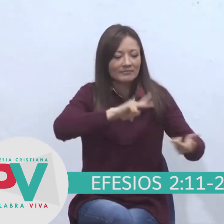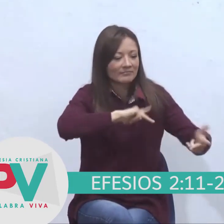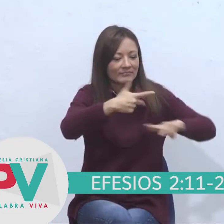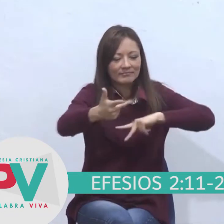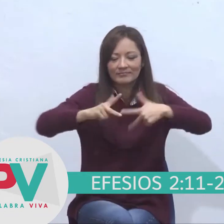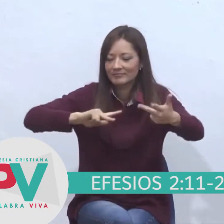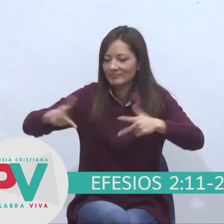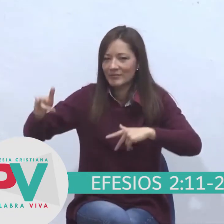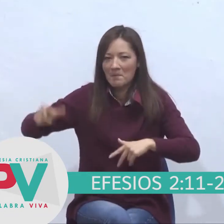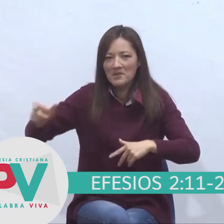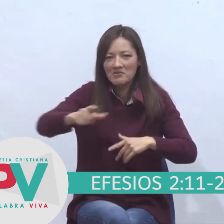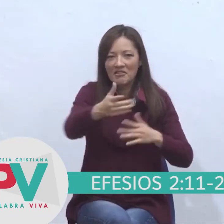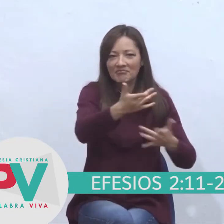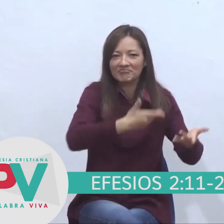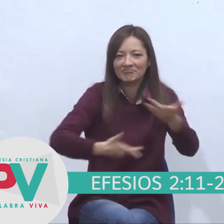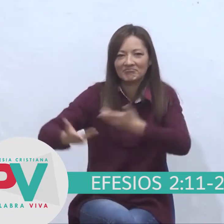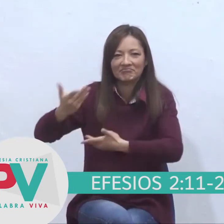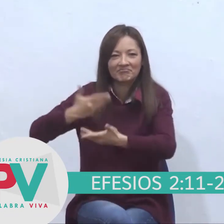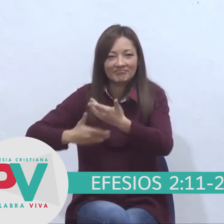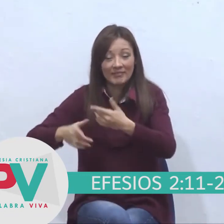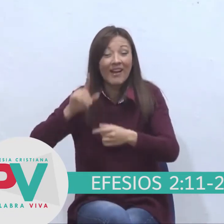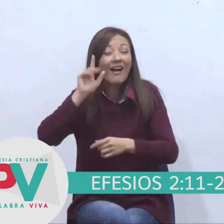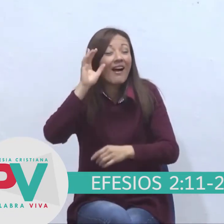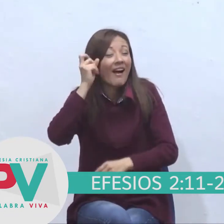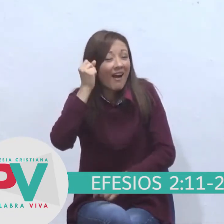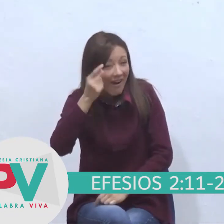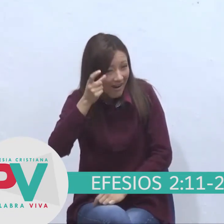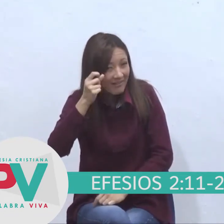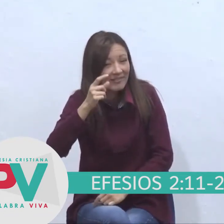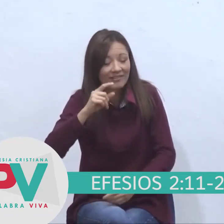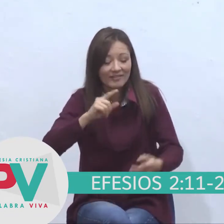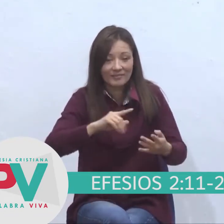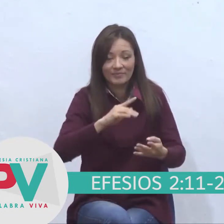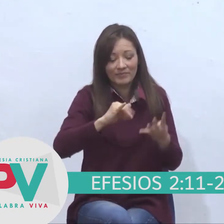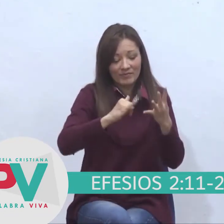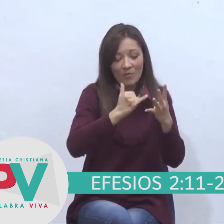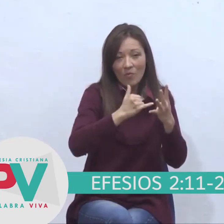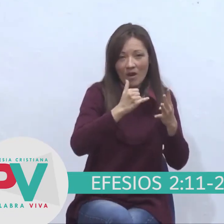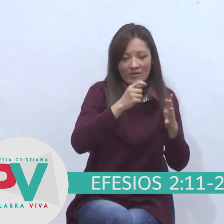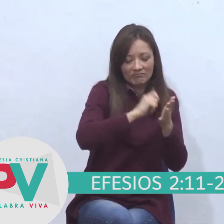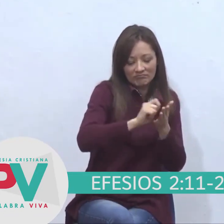dice que si usted no tiene comunión con el hermano, usted está en tinieblas?